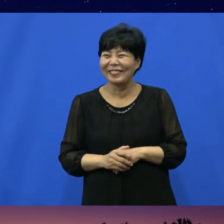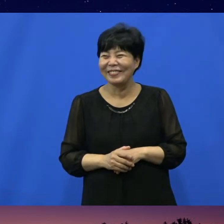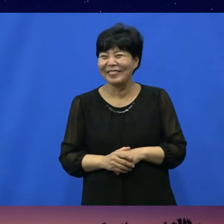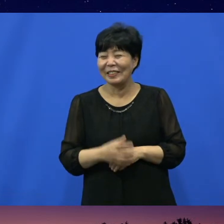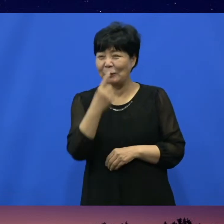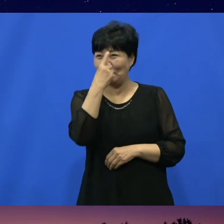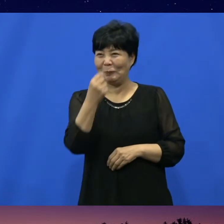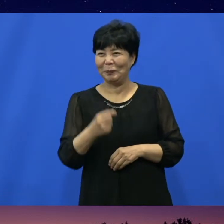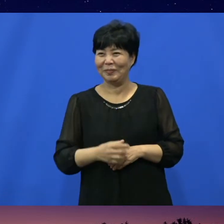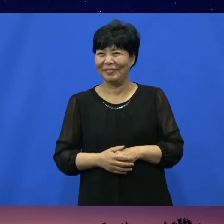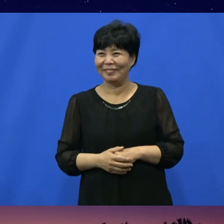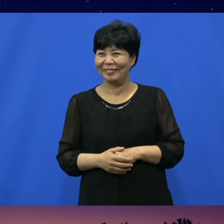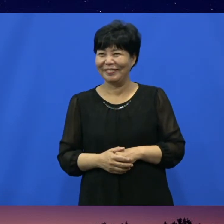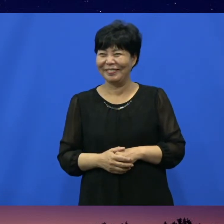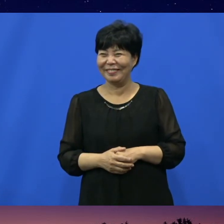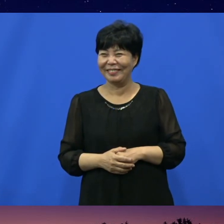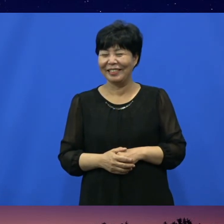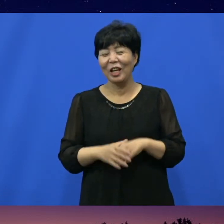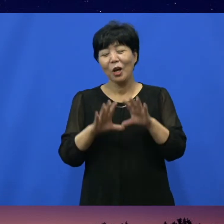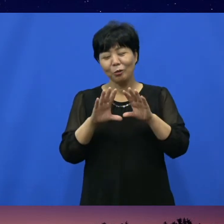끝날 때 됐어요.